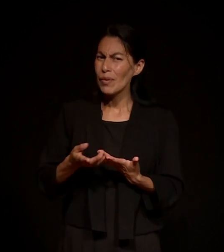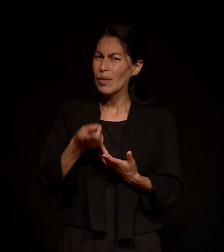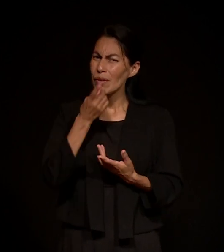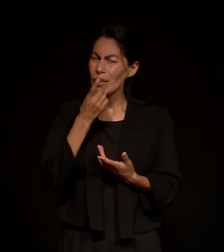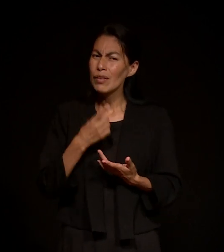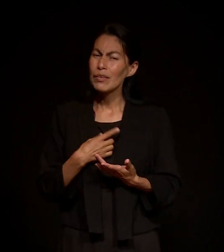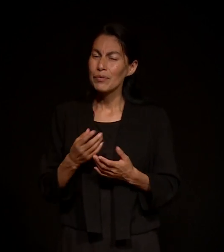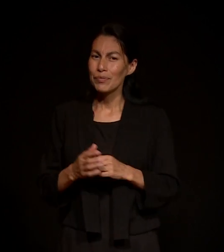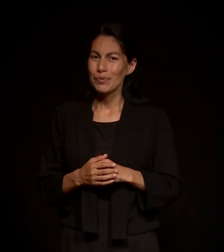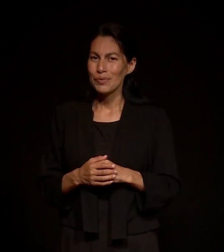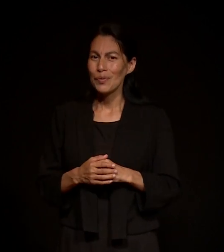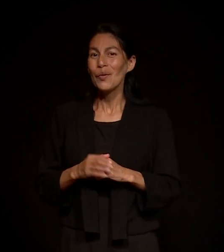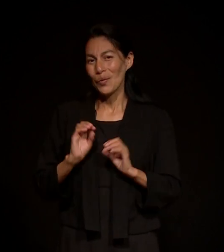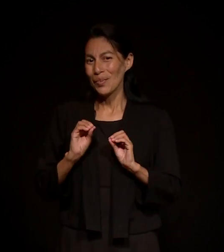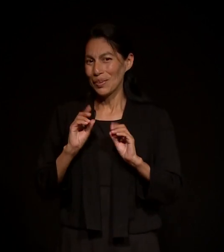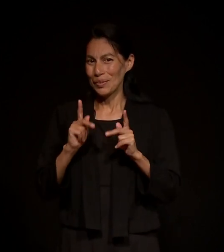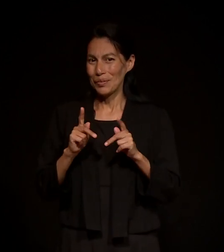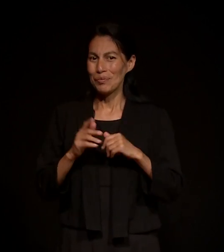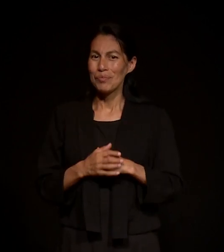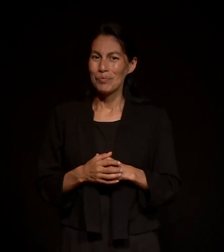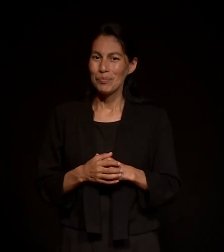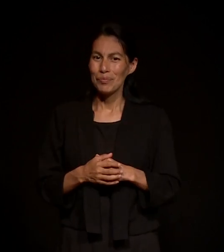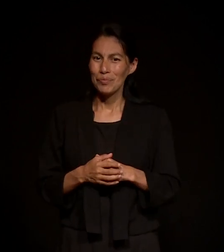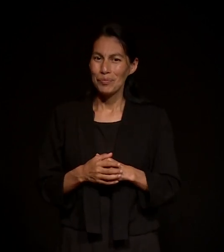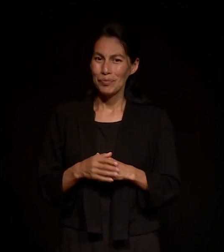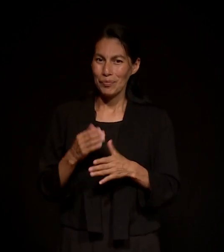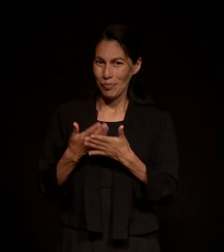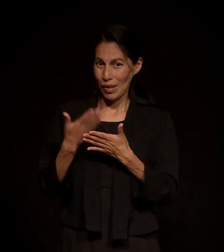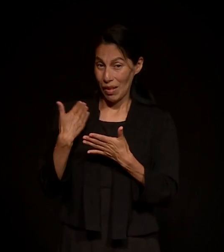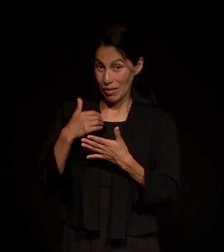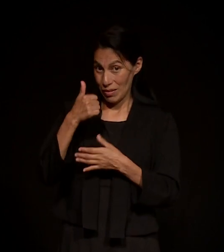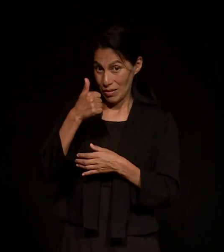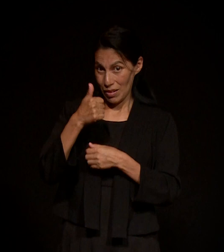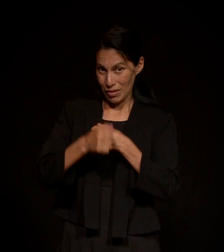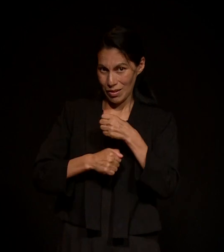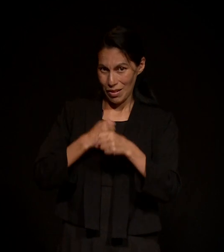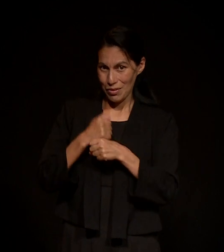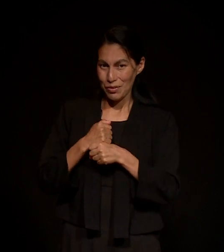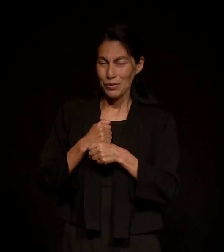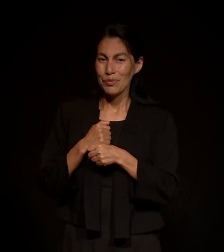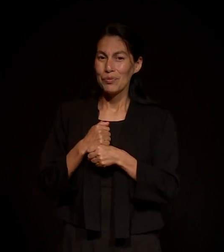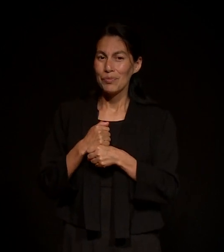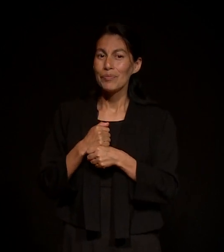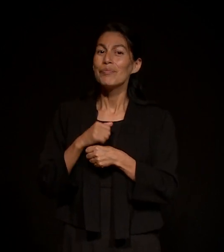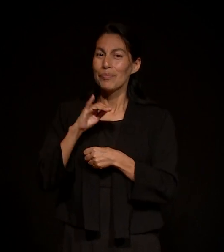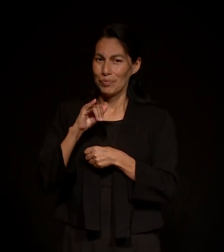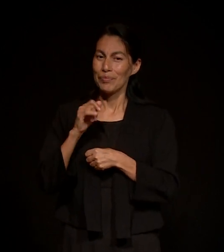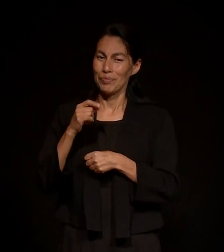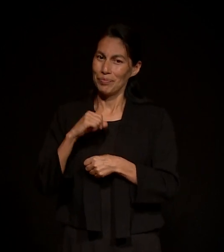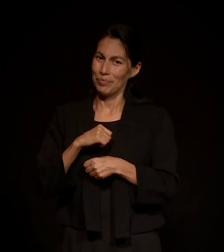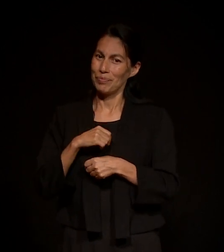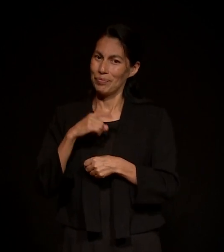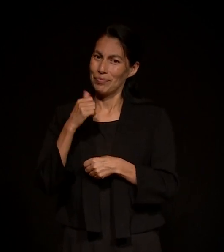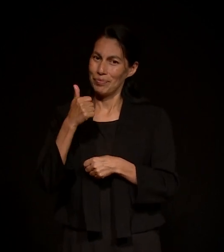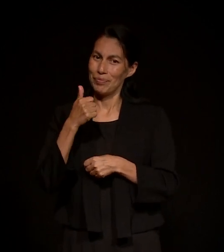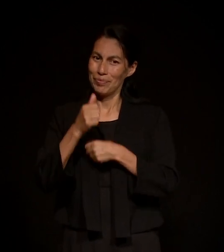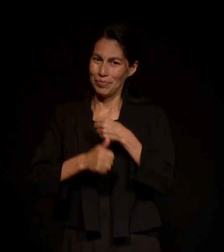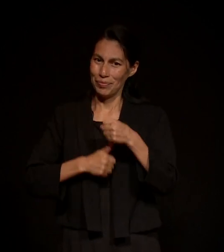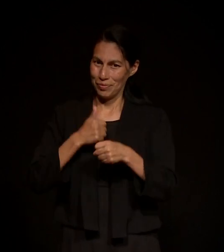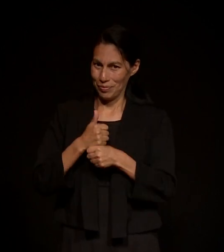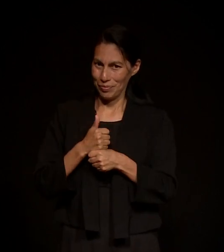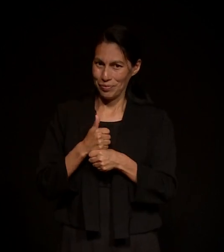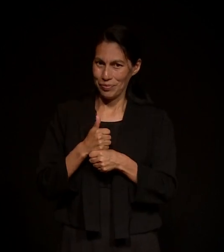interesante. Cuéntanos. Bueno, sí. Esto sucedió cuando tenía 6 años. ¿6 años? Sí, ya tenía 6